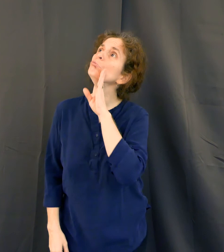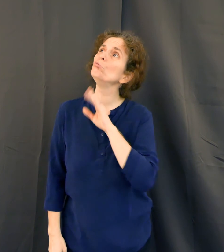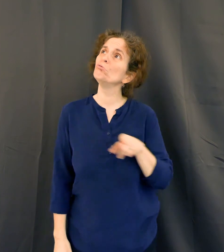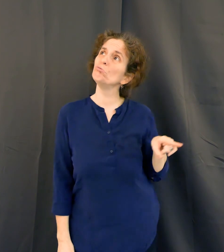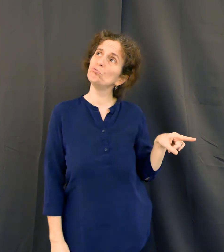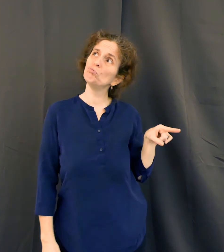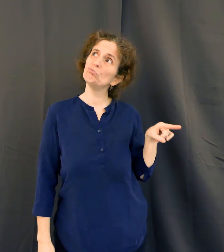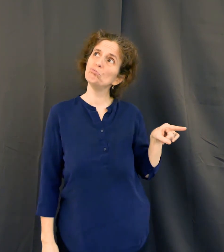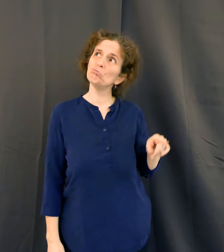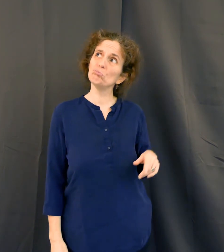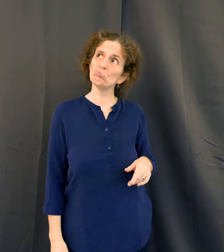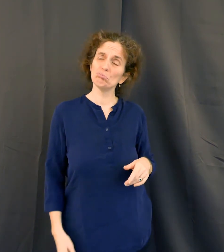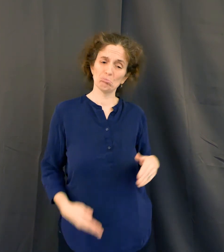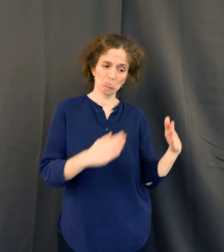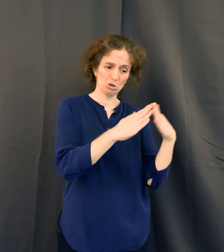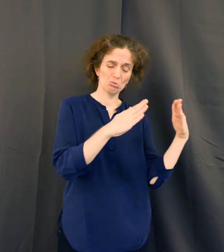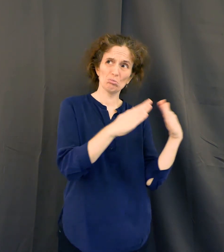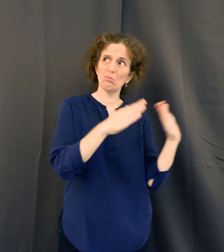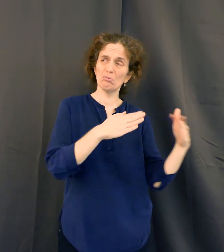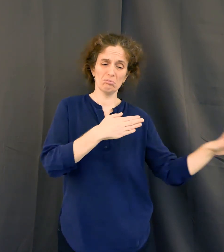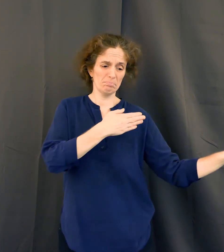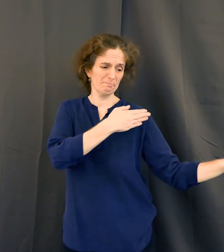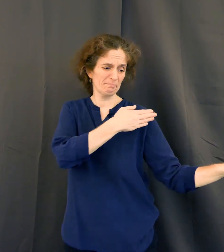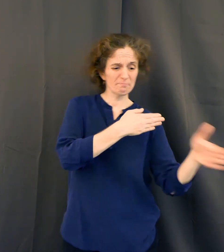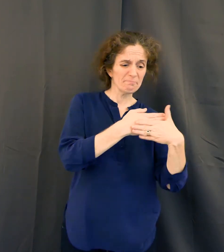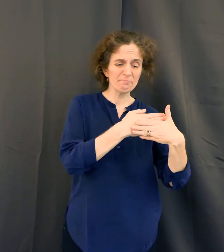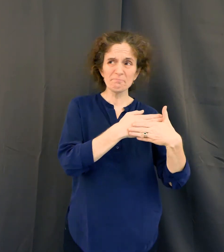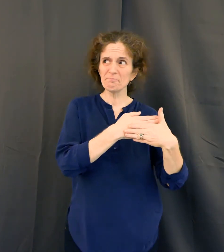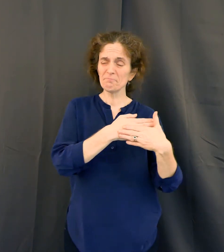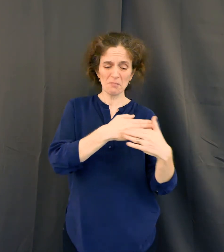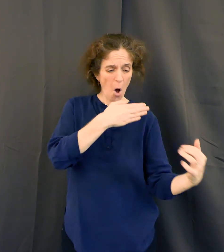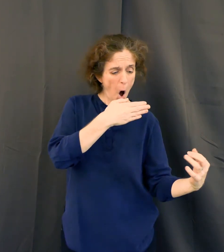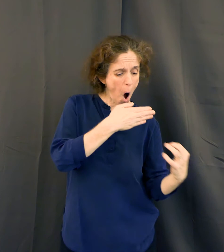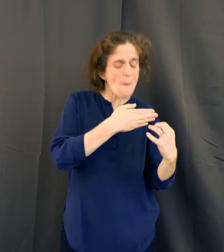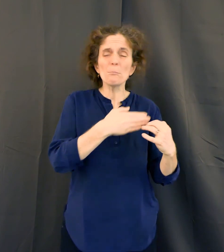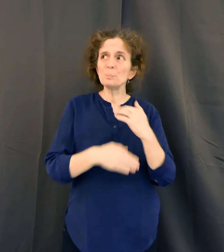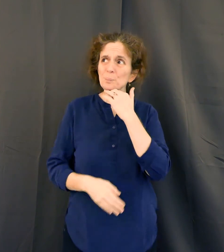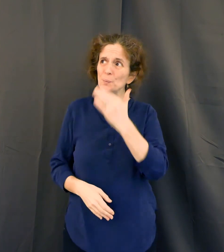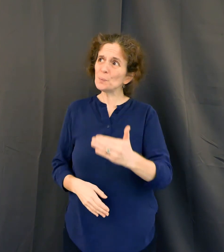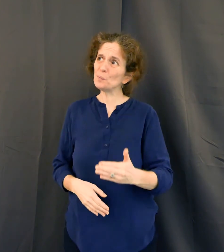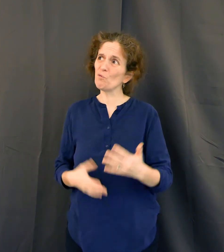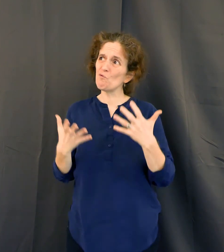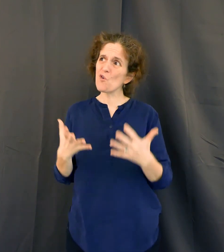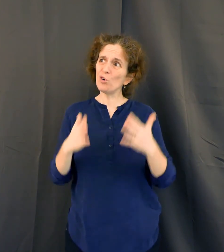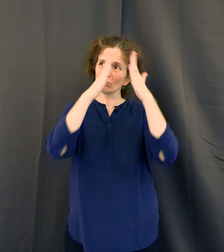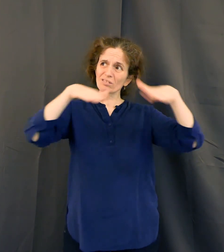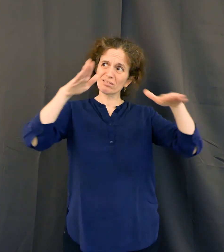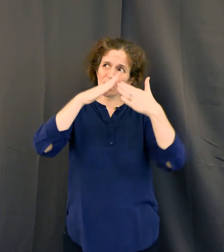S'il te plaît, Petit Noël, dans notre maison, les portes du salon ont été fermées.